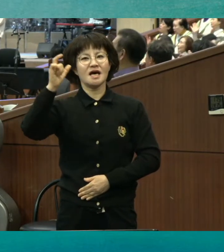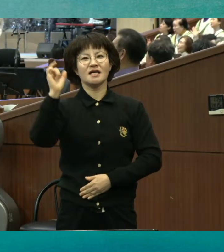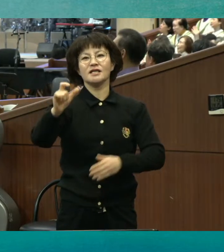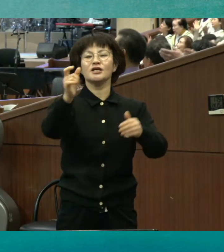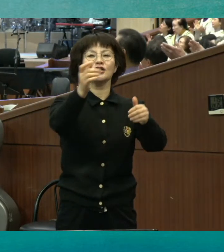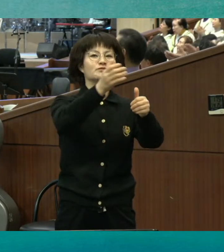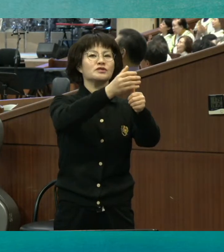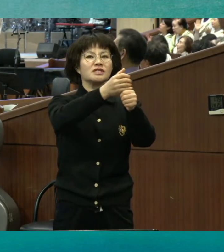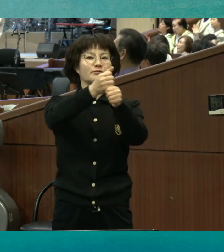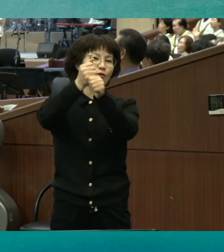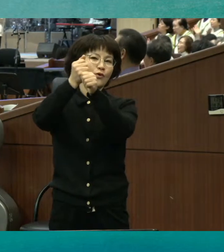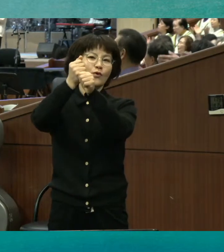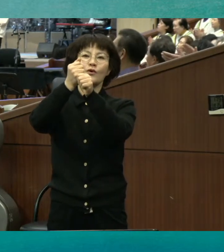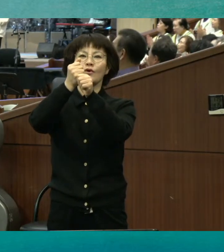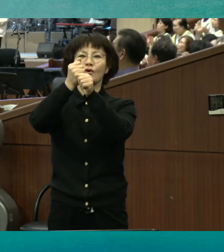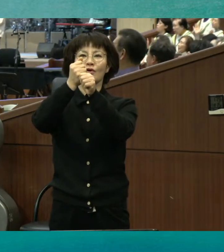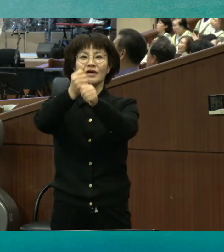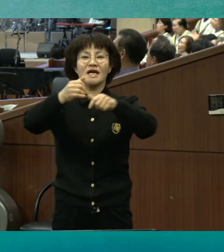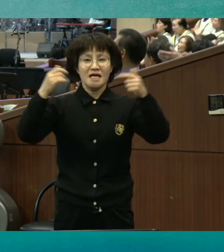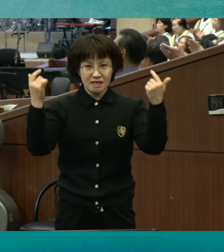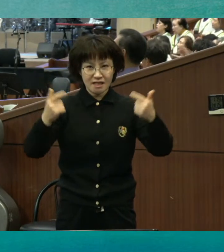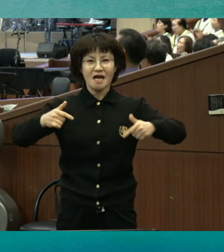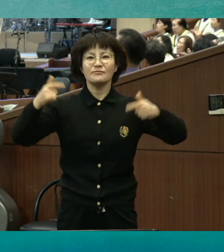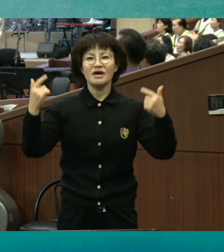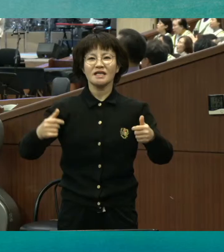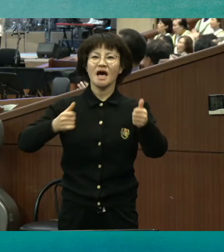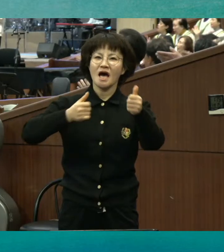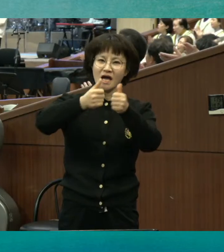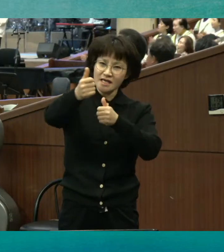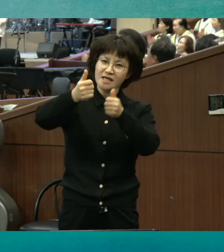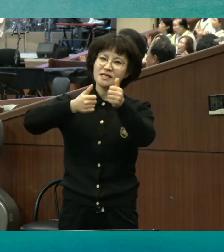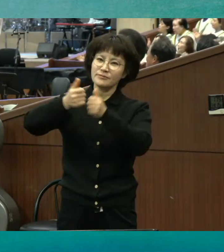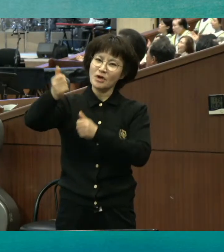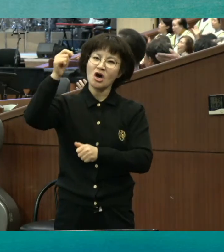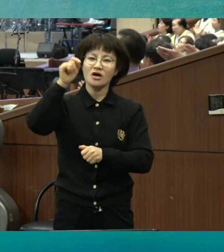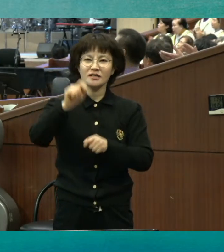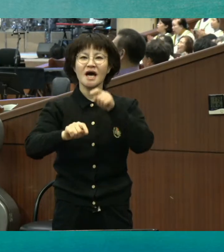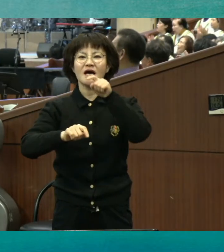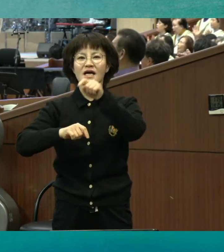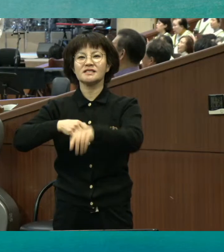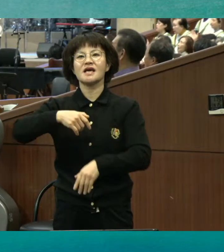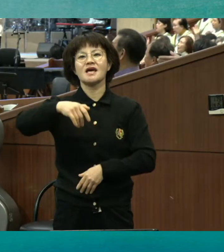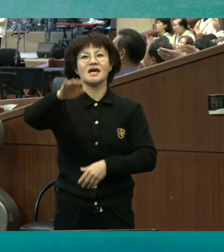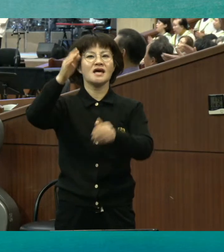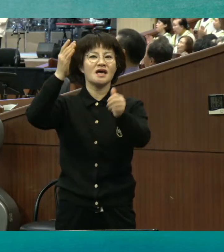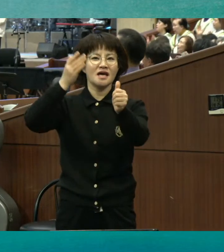단단히 붙잡고 날마다 이기며 나가세